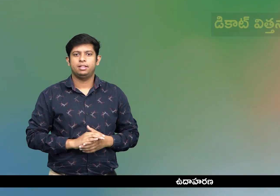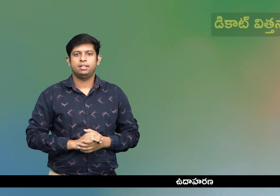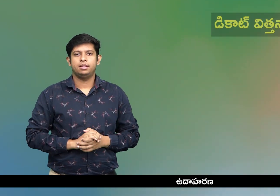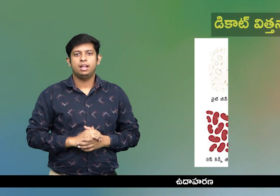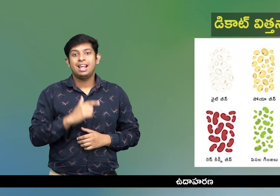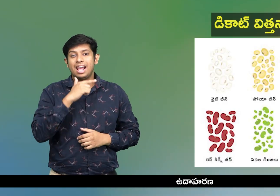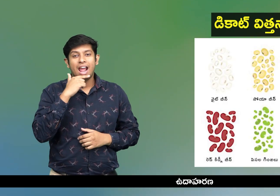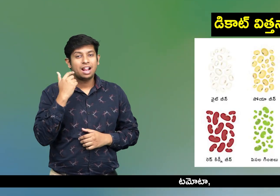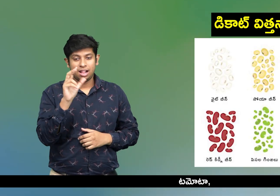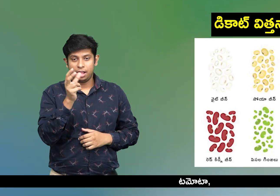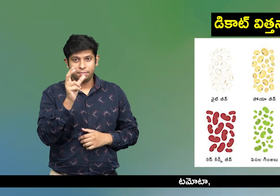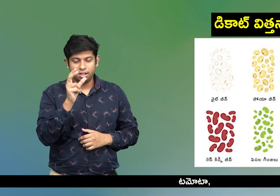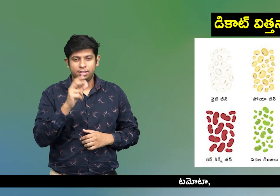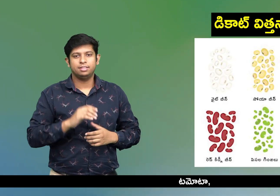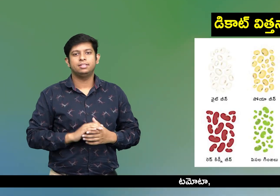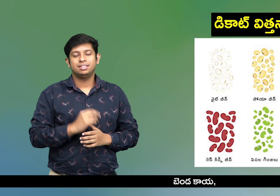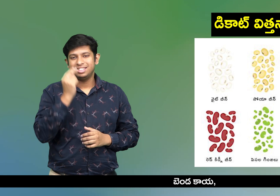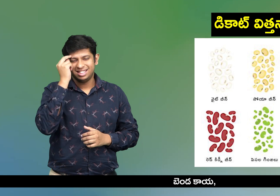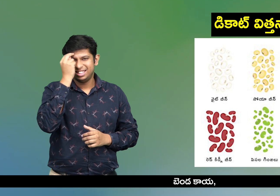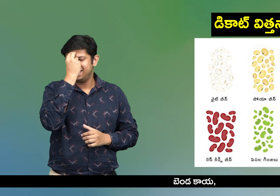ఉదాహరణ టొమాటో, లేడీఫింగర్,